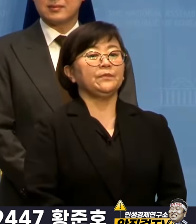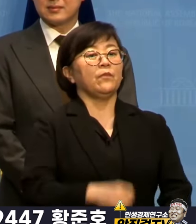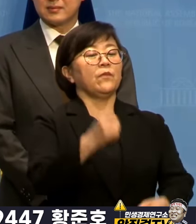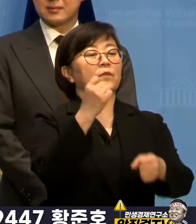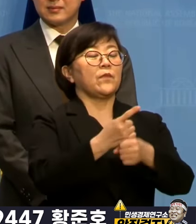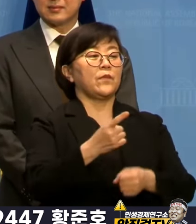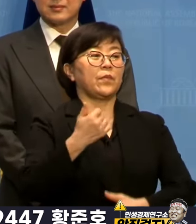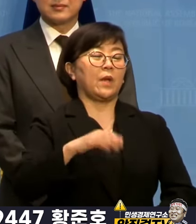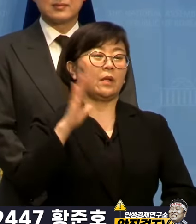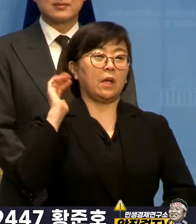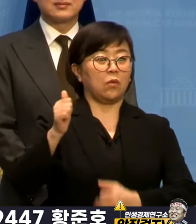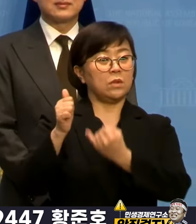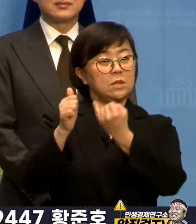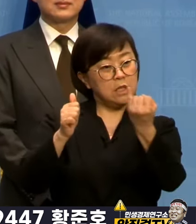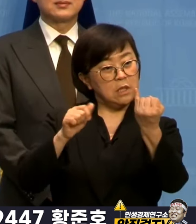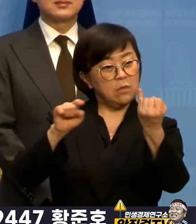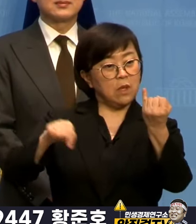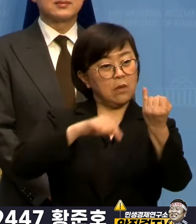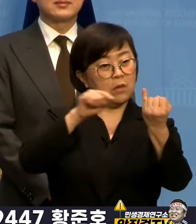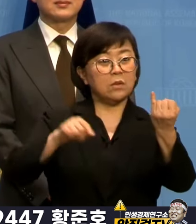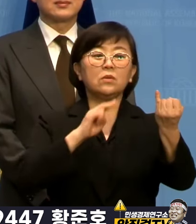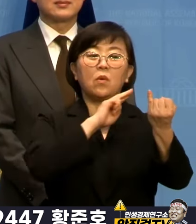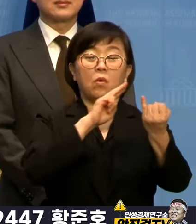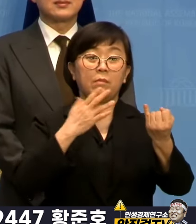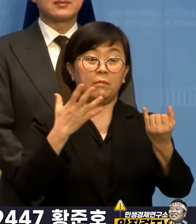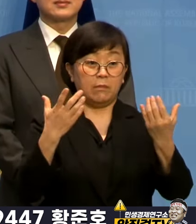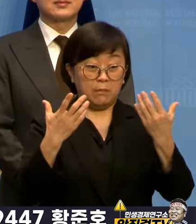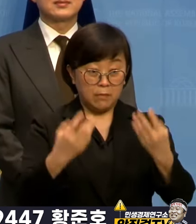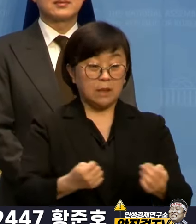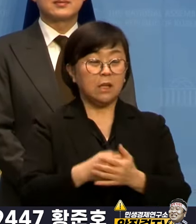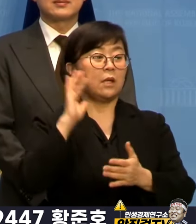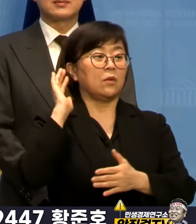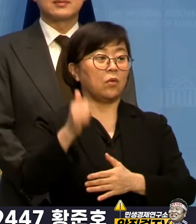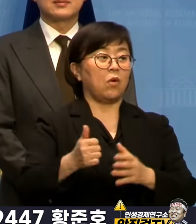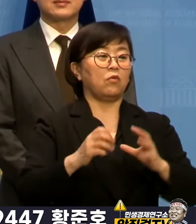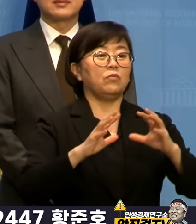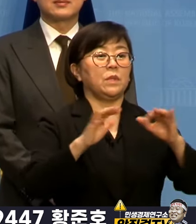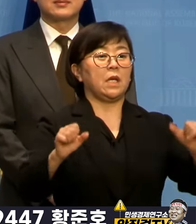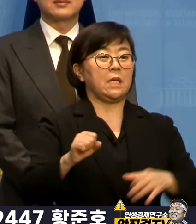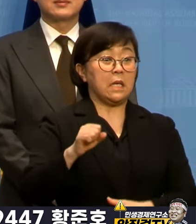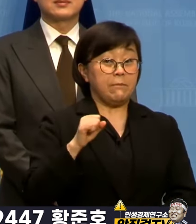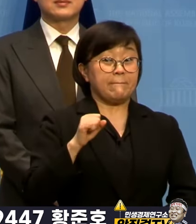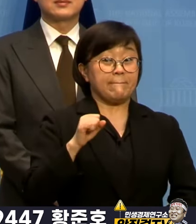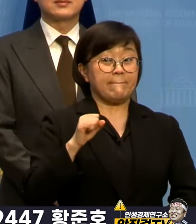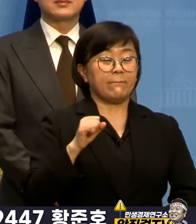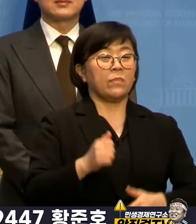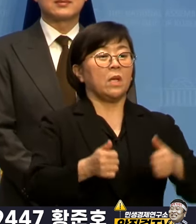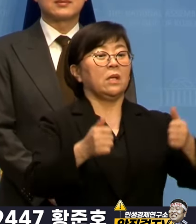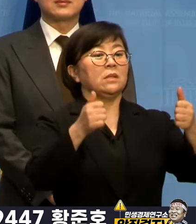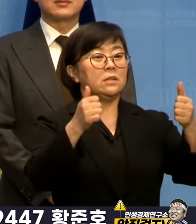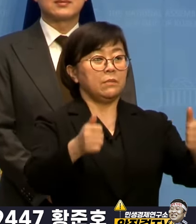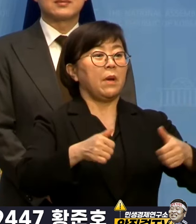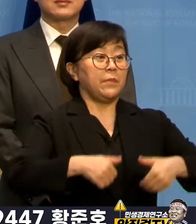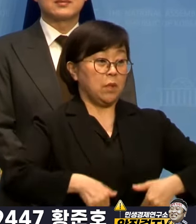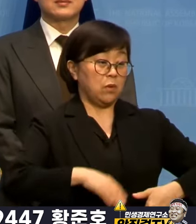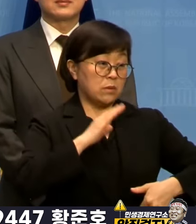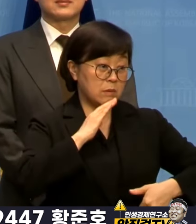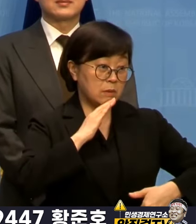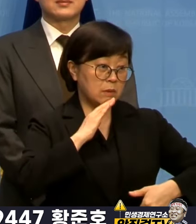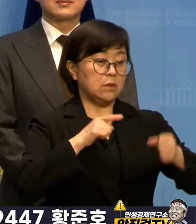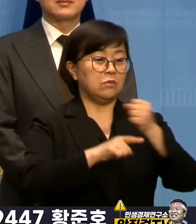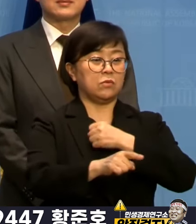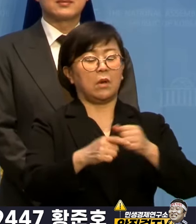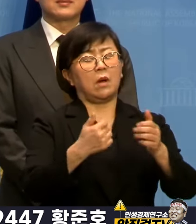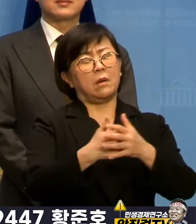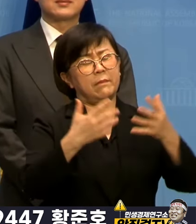이 대통령 처가와 관련된 의혹만으로도 대통령과 국민의 힘을 심판해야 할